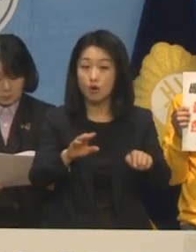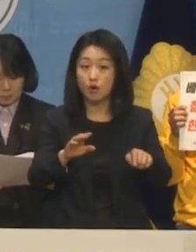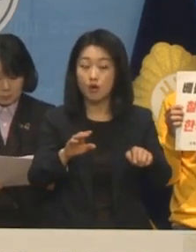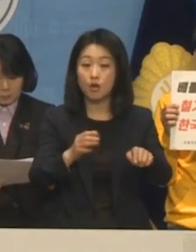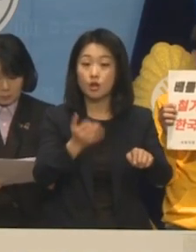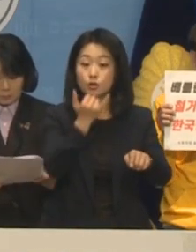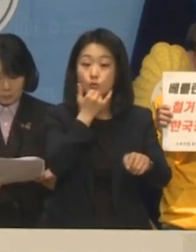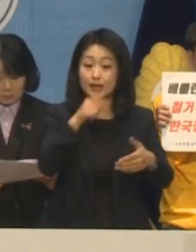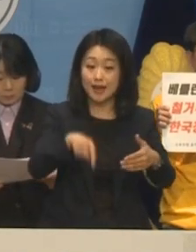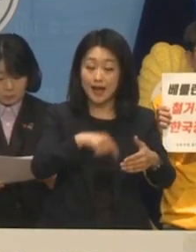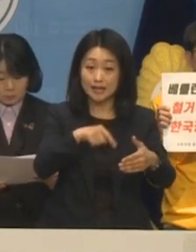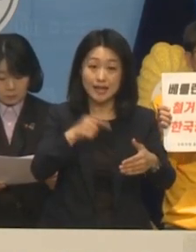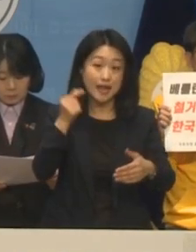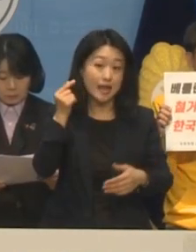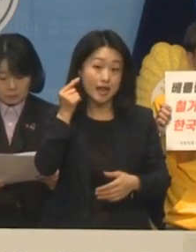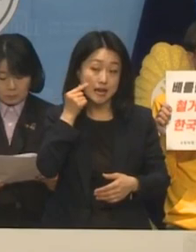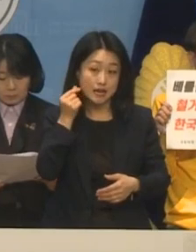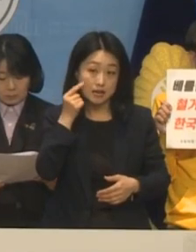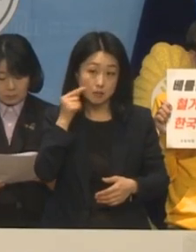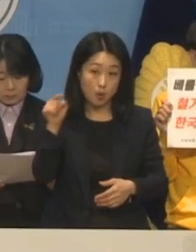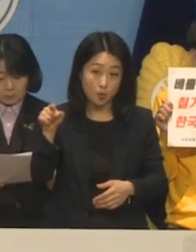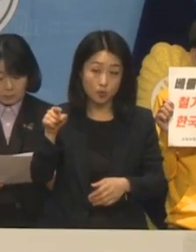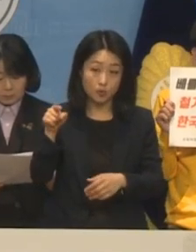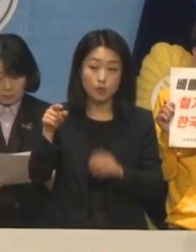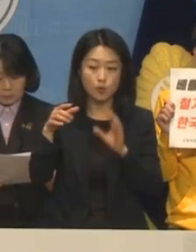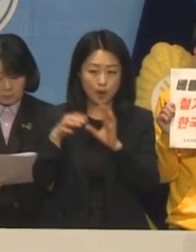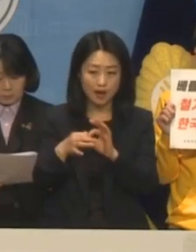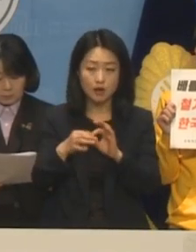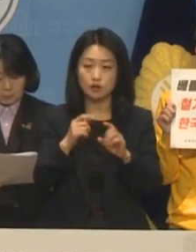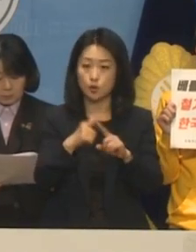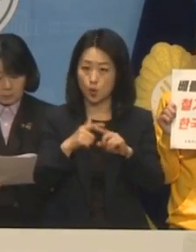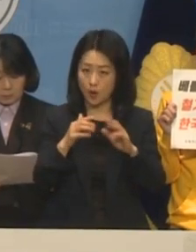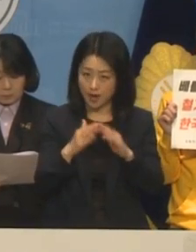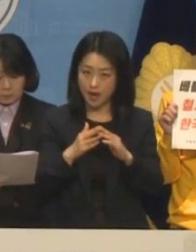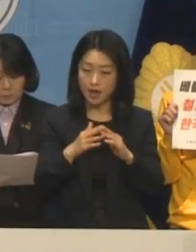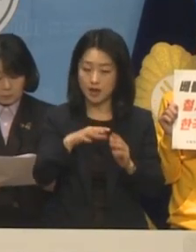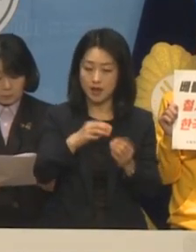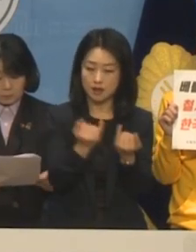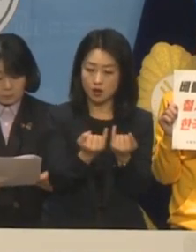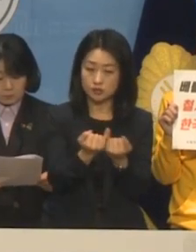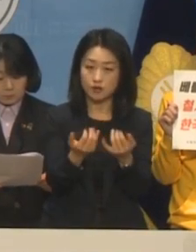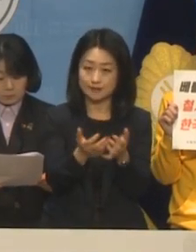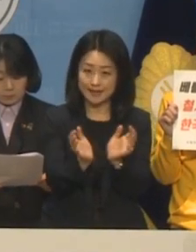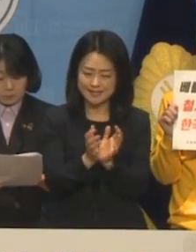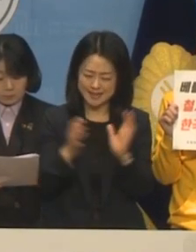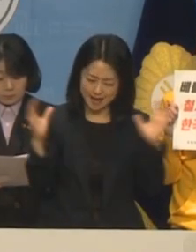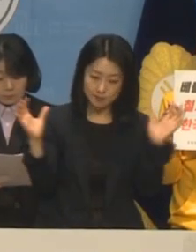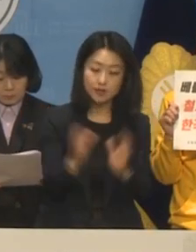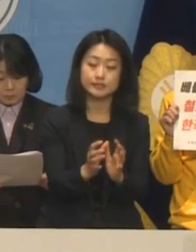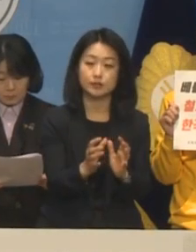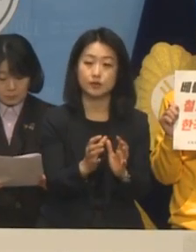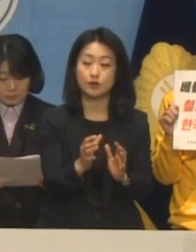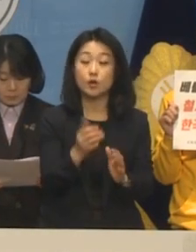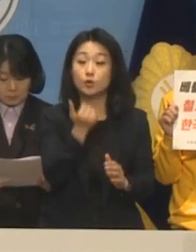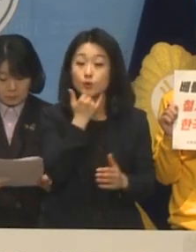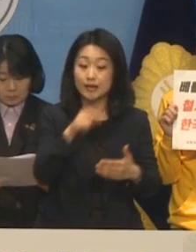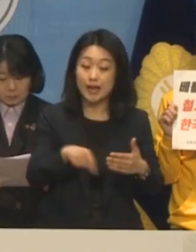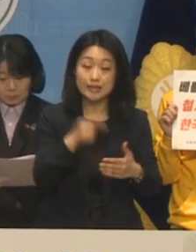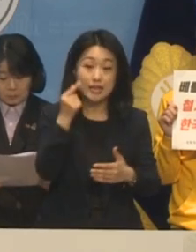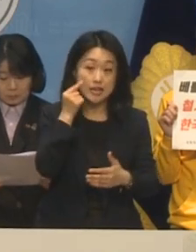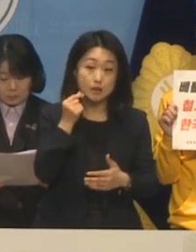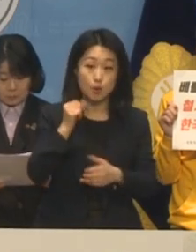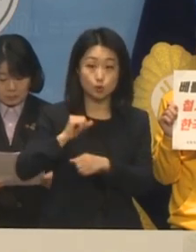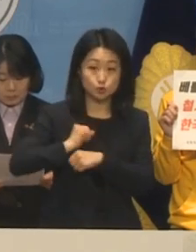제독 일본 여성 모임 및 여러 독일 교회 여성 단체들과 협력하여 독일 내에 일본군